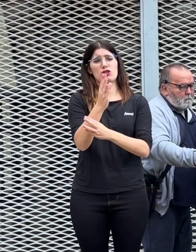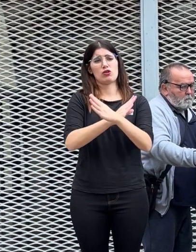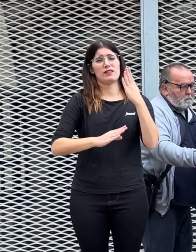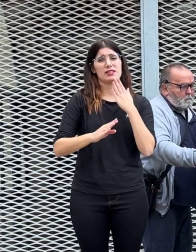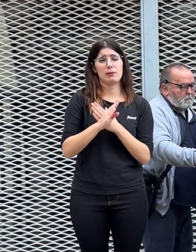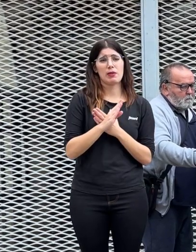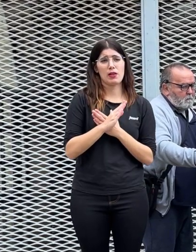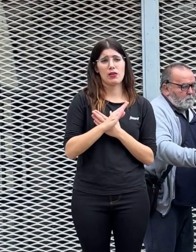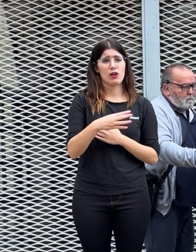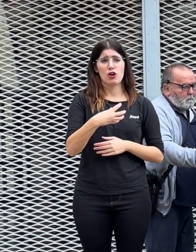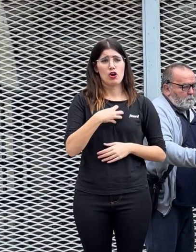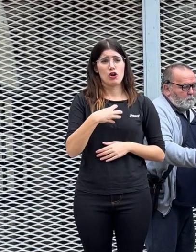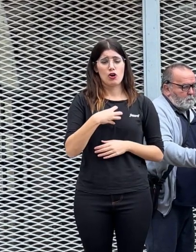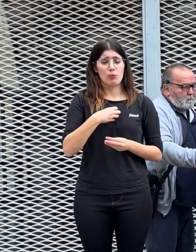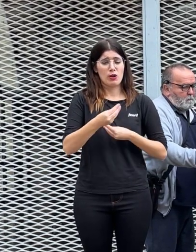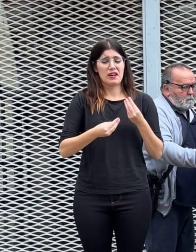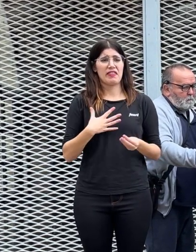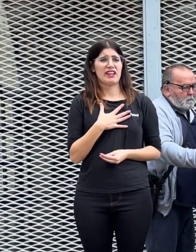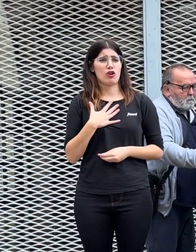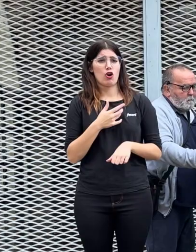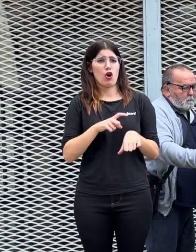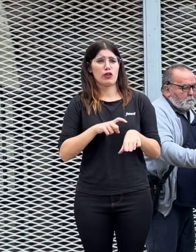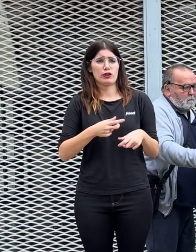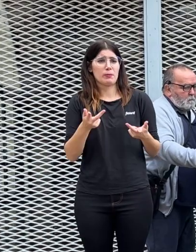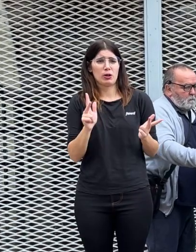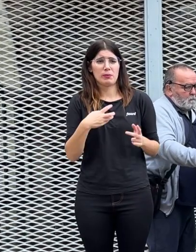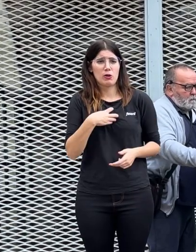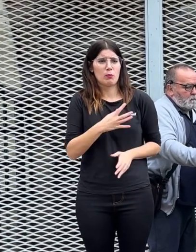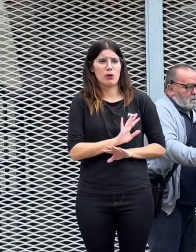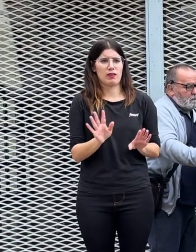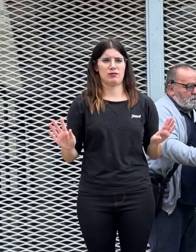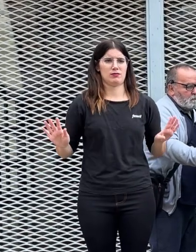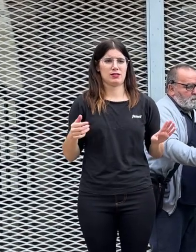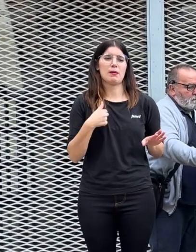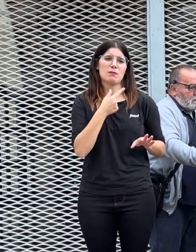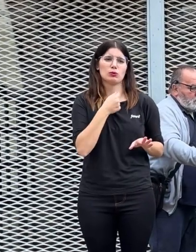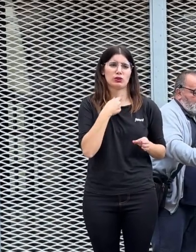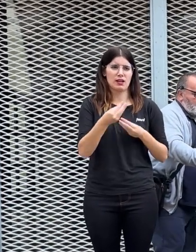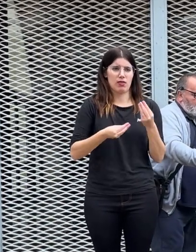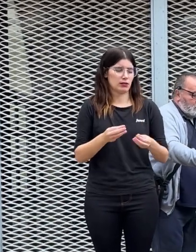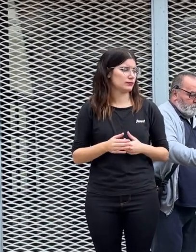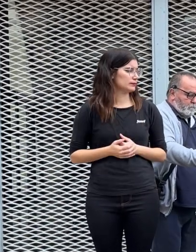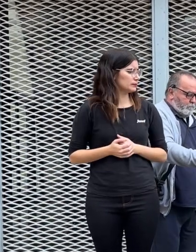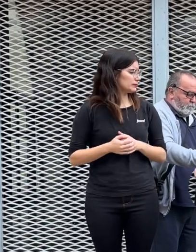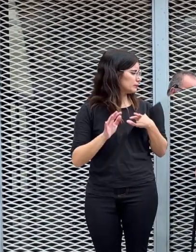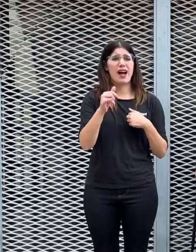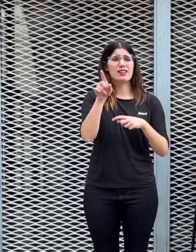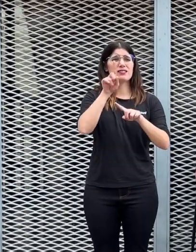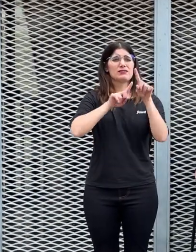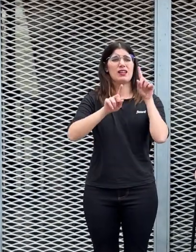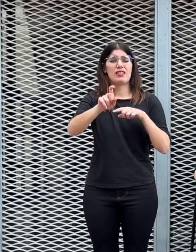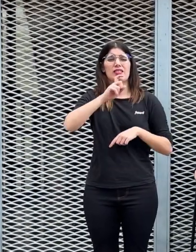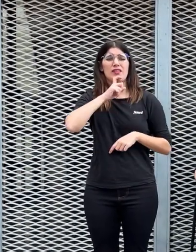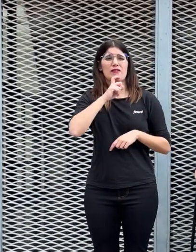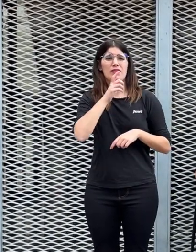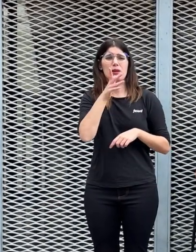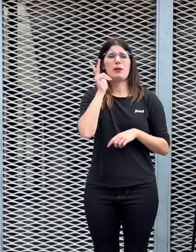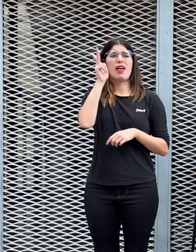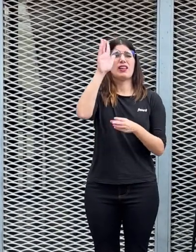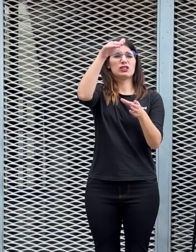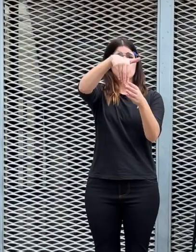discapacitat no poden realitzar oci, que és qui ens agradaria. Aquí el nostre dret al